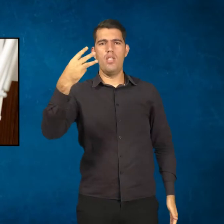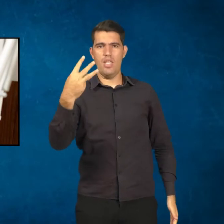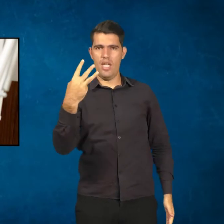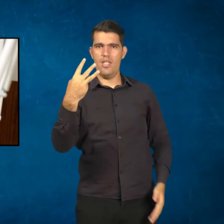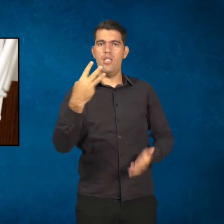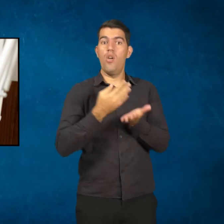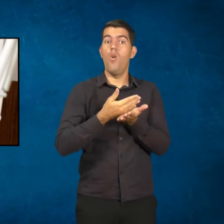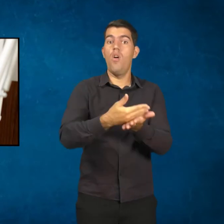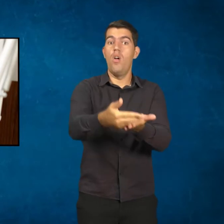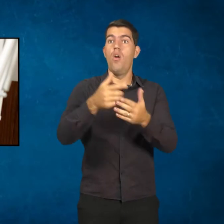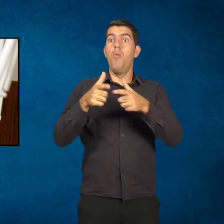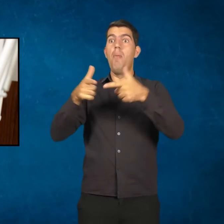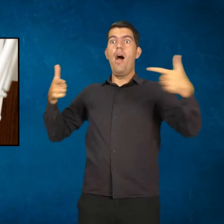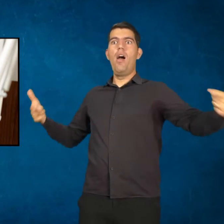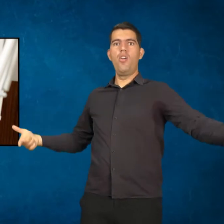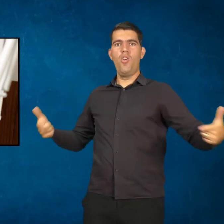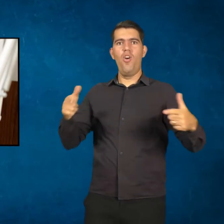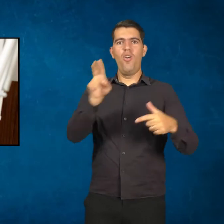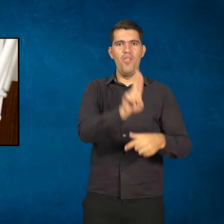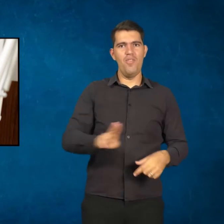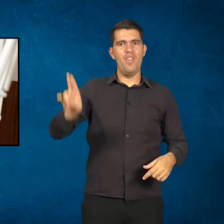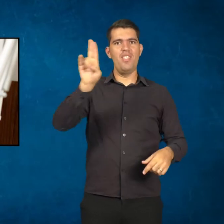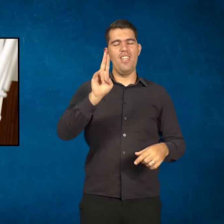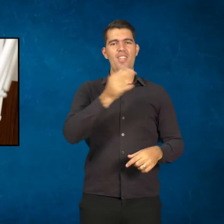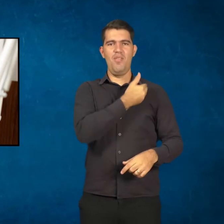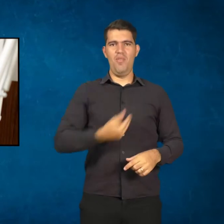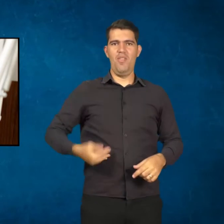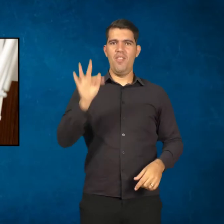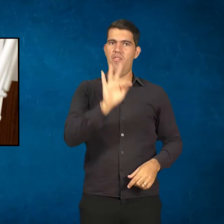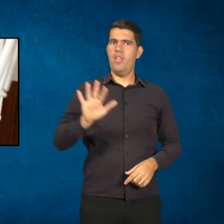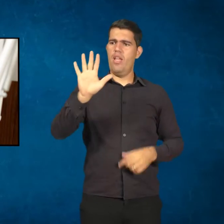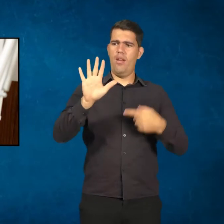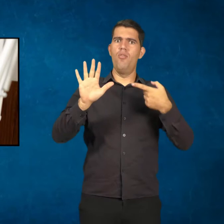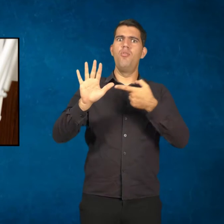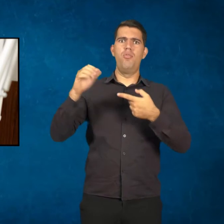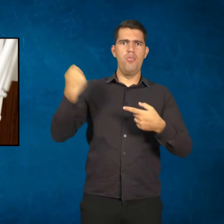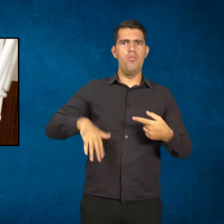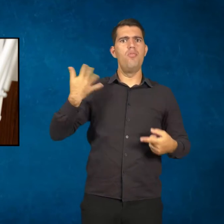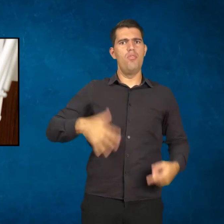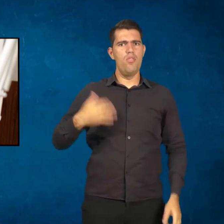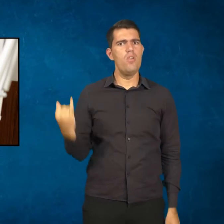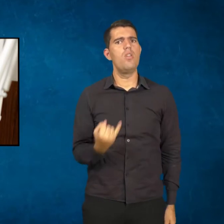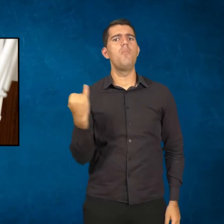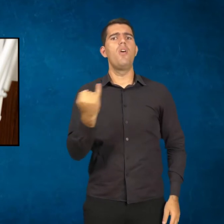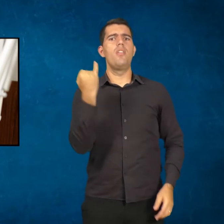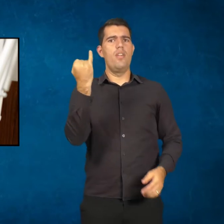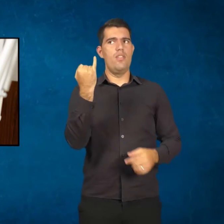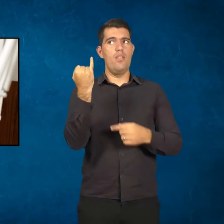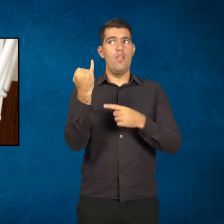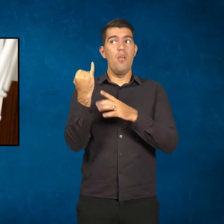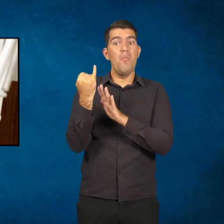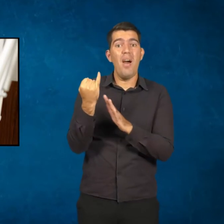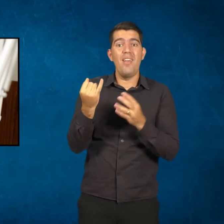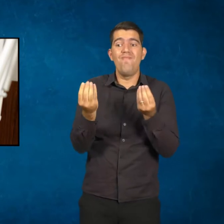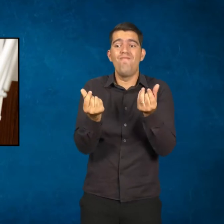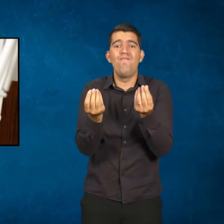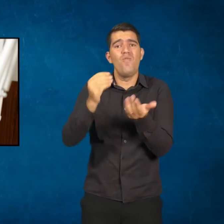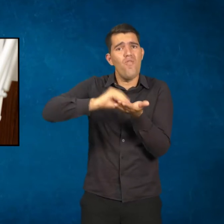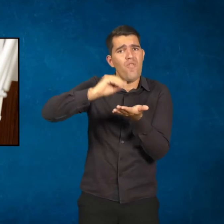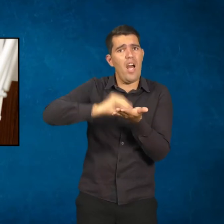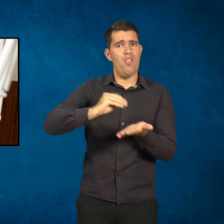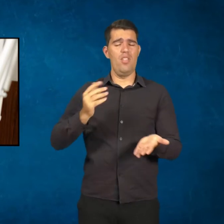das universidades públicas federais e isso foi muito importante passo importante mas insuficiente ainda